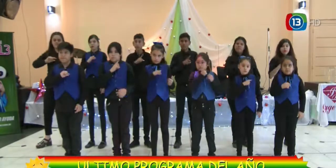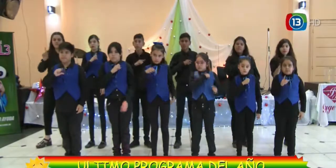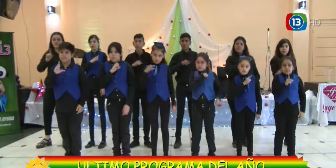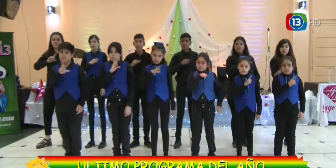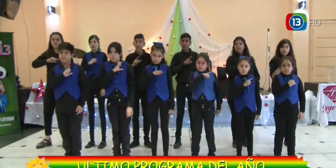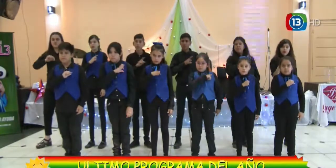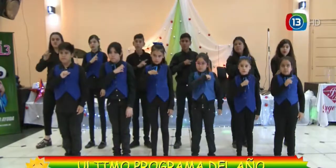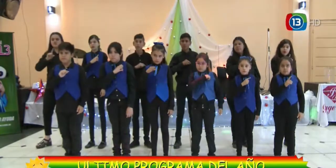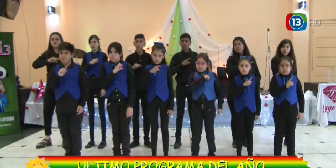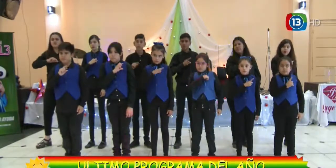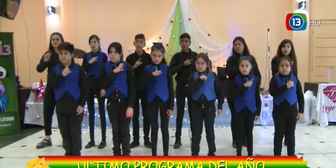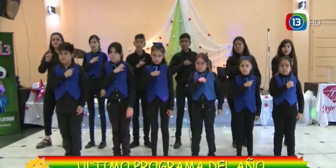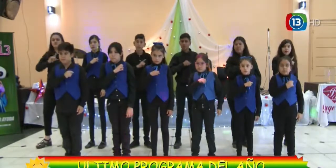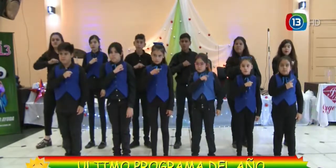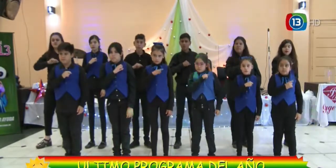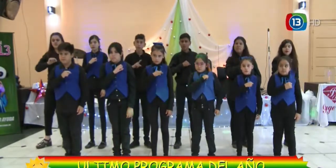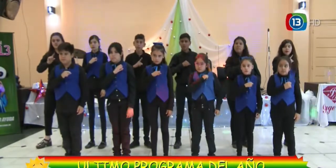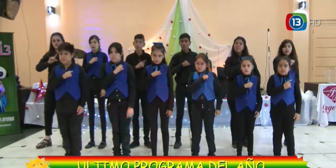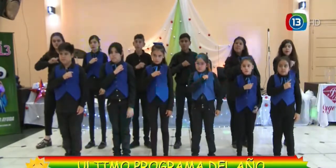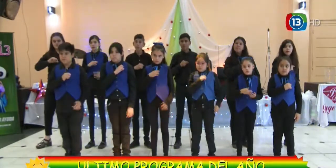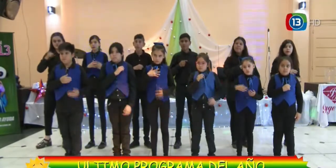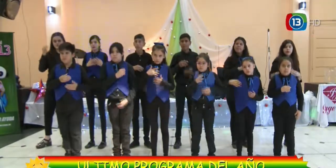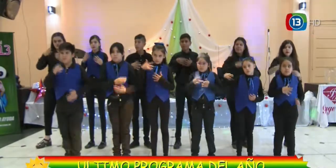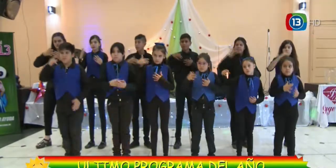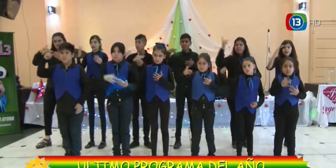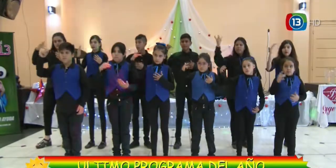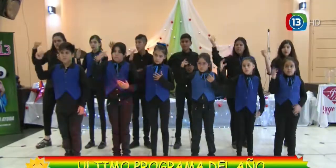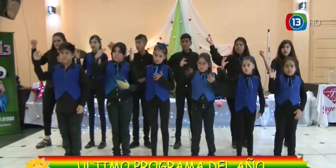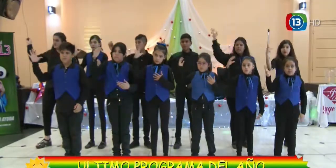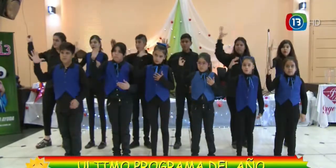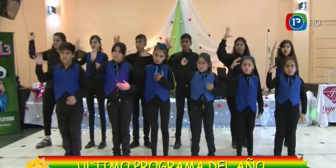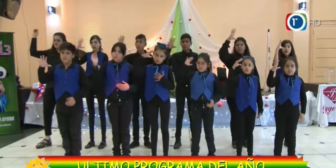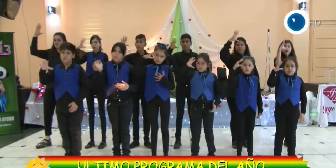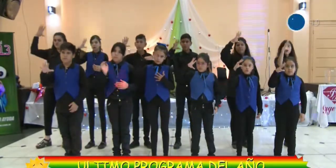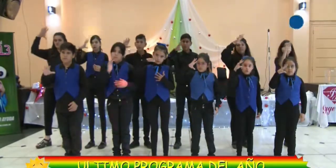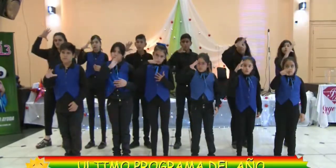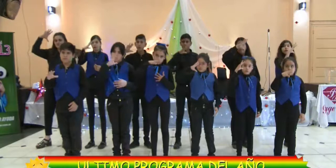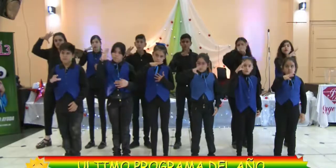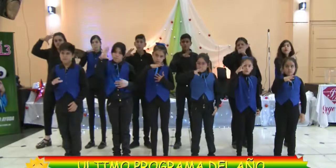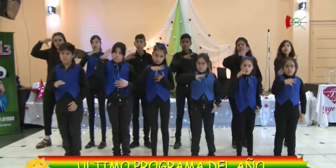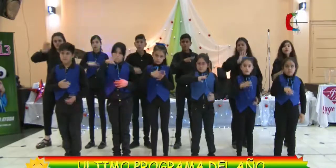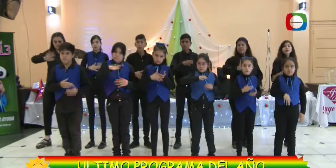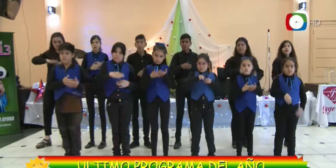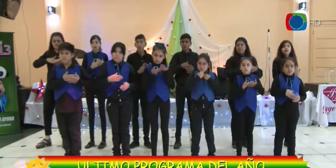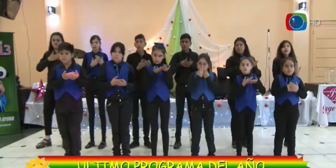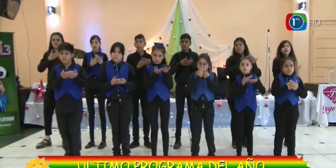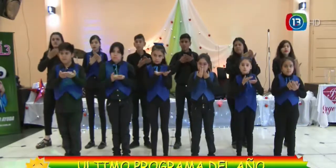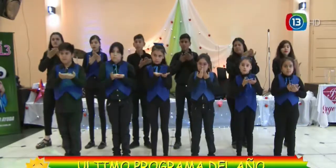dolor Brilla la luz del amor,